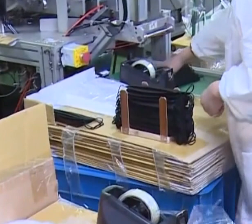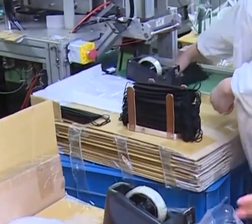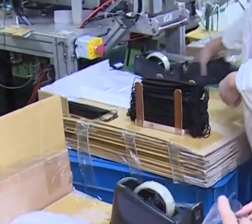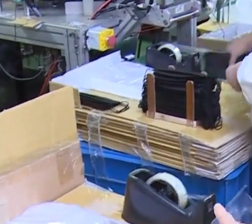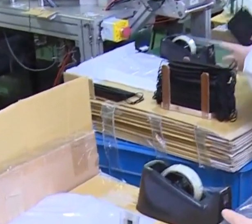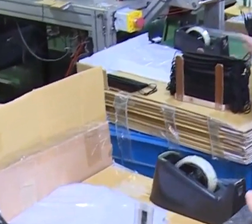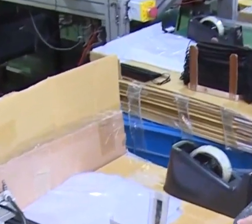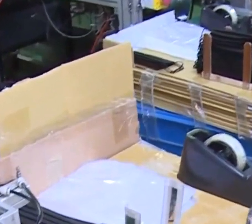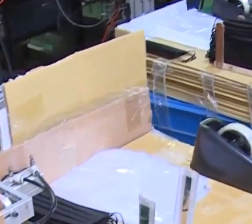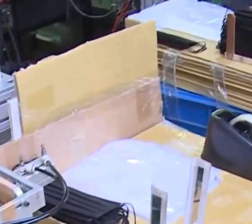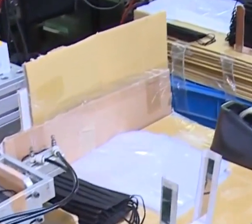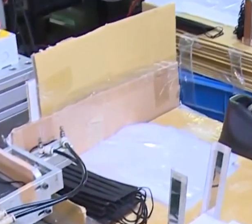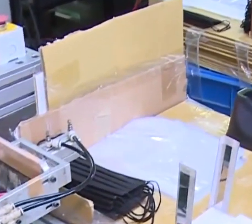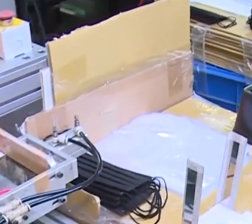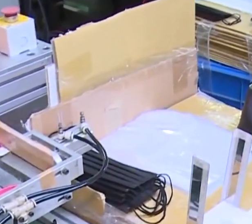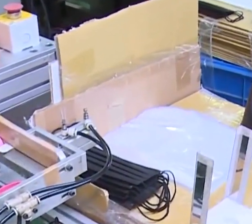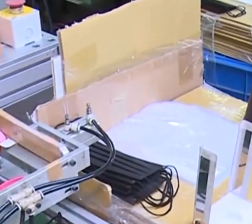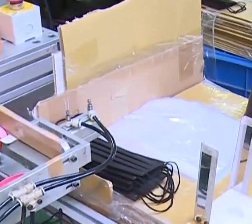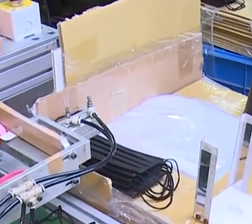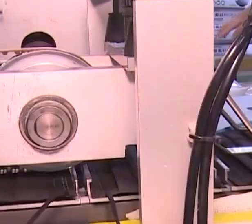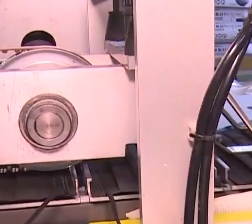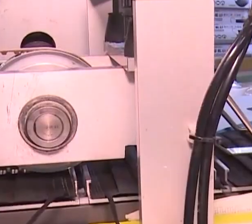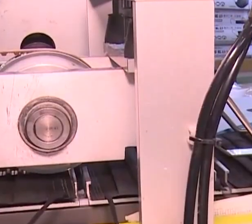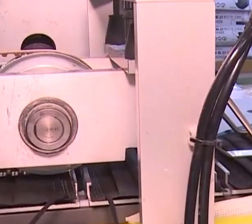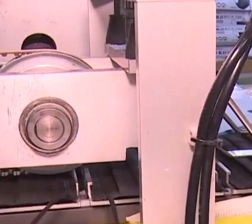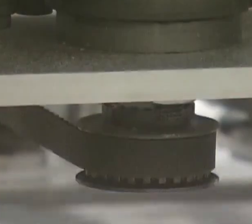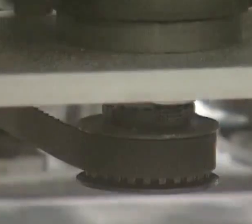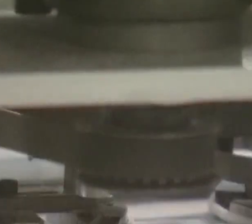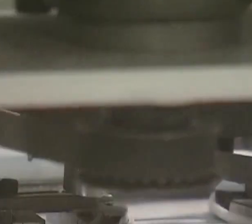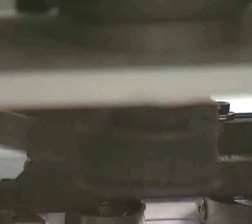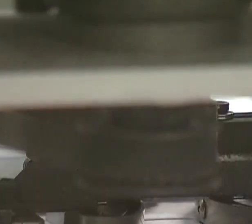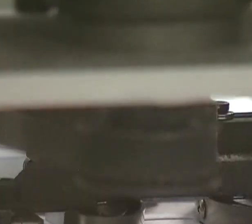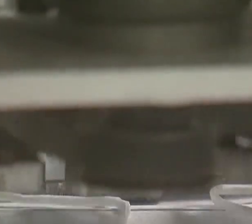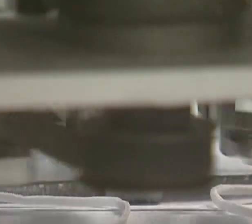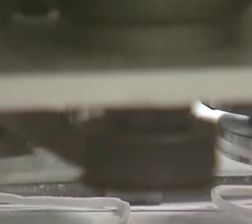慌，将防疫物资留给真正有需要的人。环宇新闻简玉玲林凯伦台北报道。